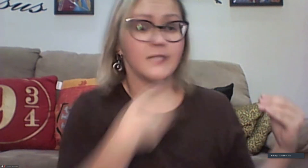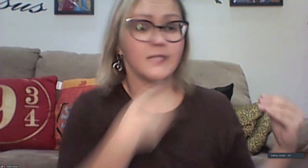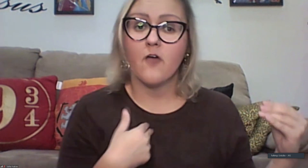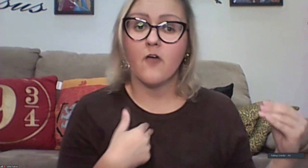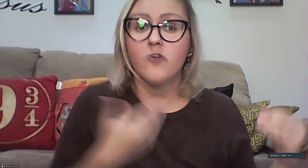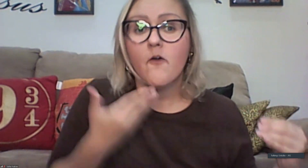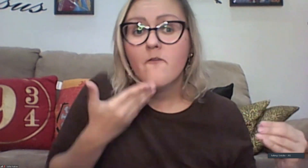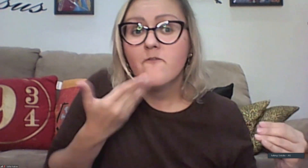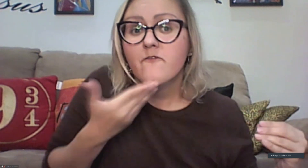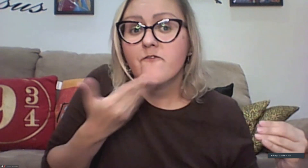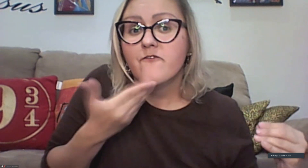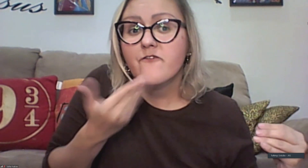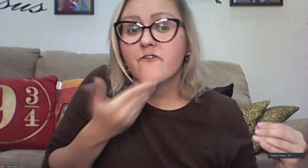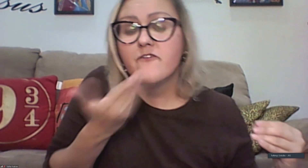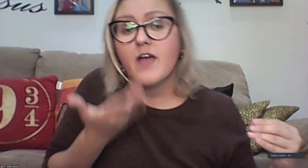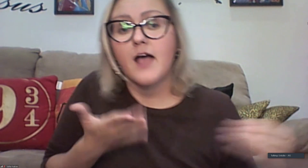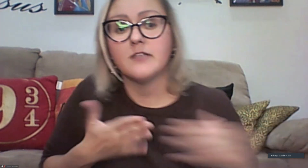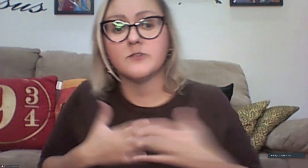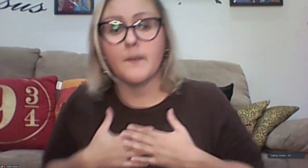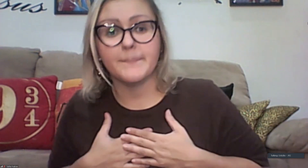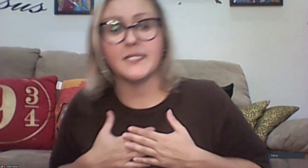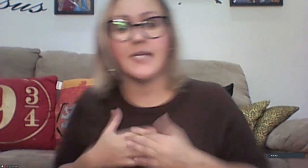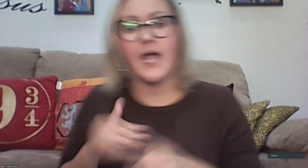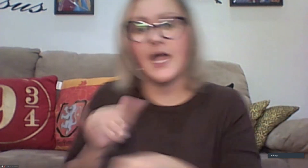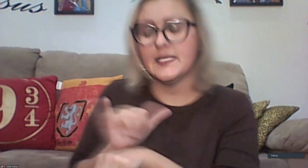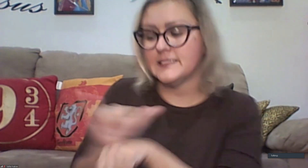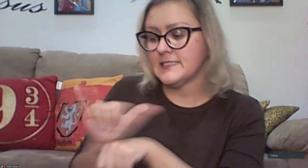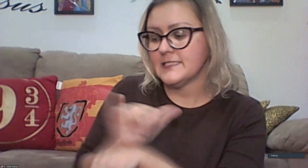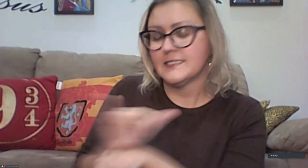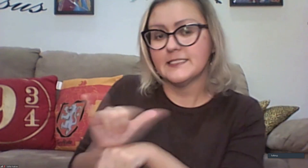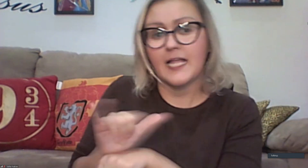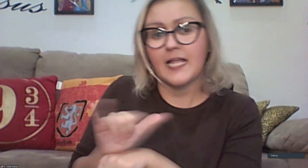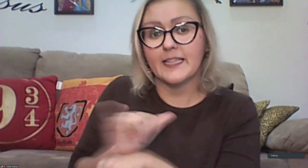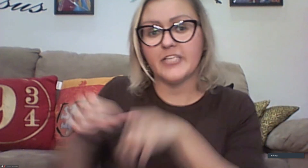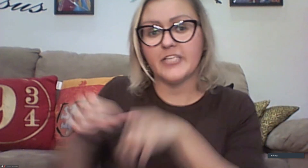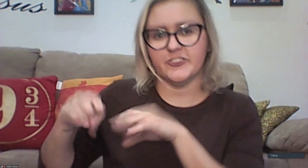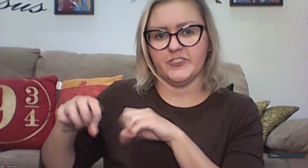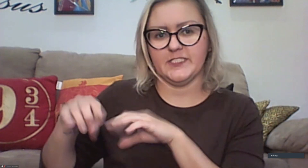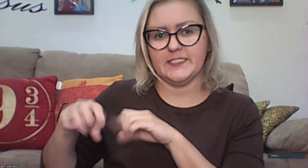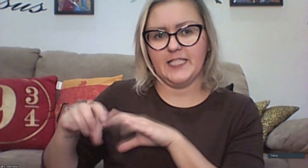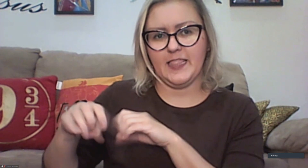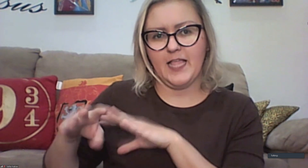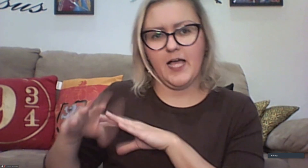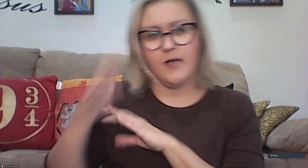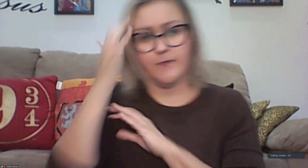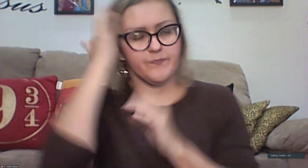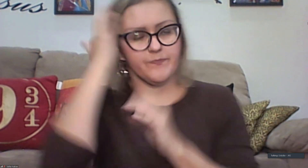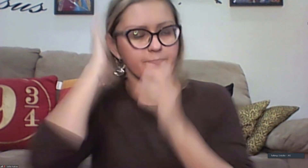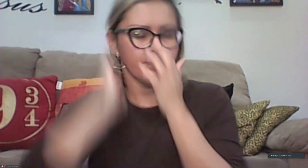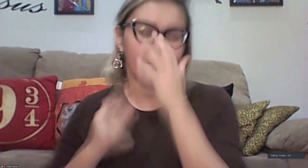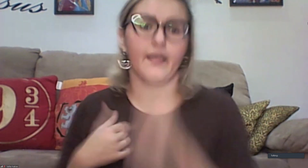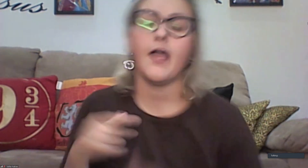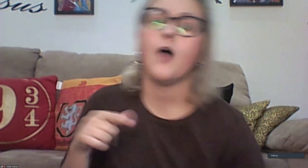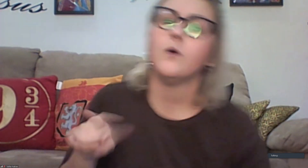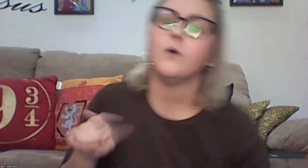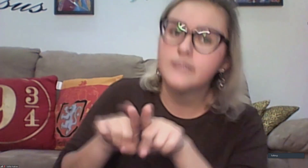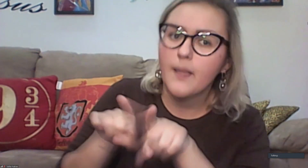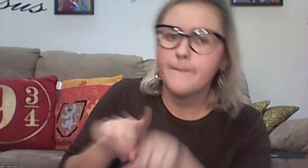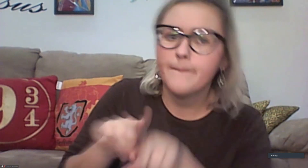alunos estão sentados assim, meio que ladeando a sala, né? E é mais fácil para mim,